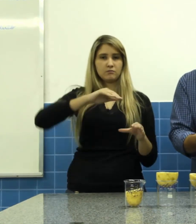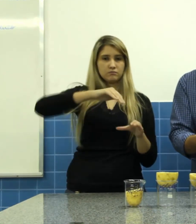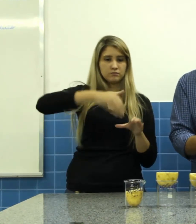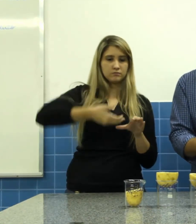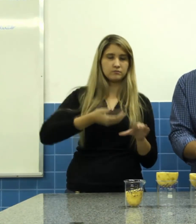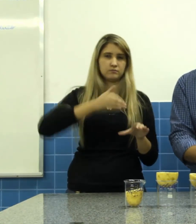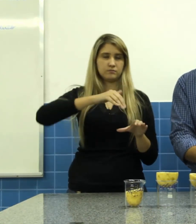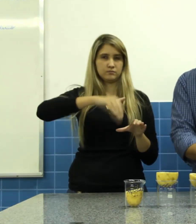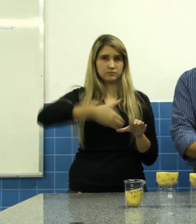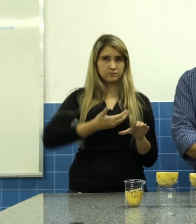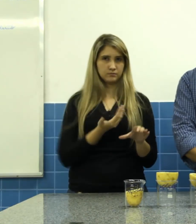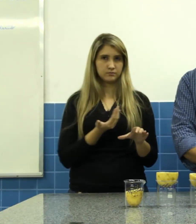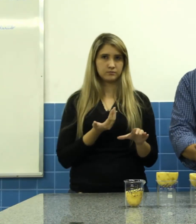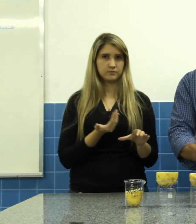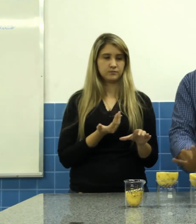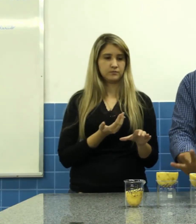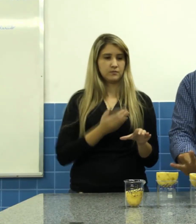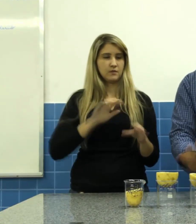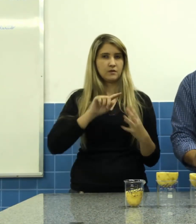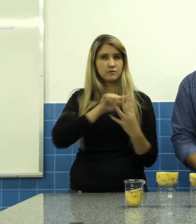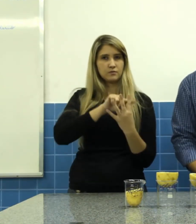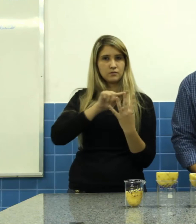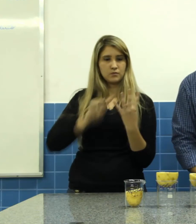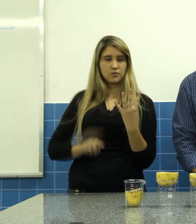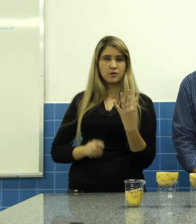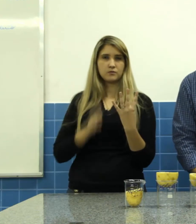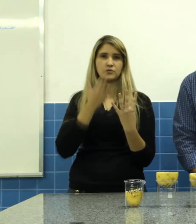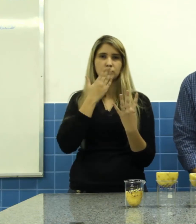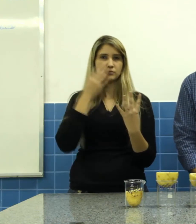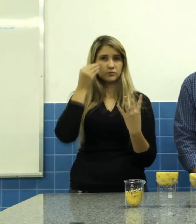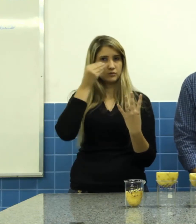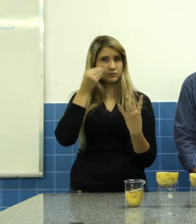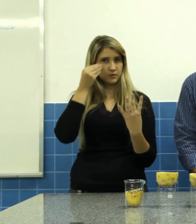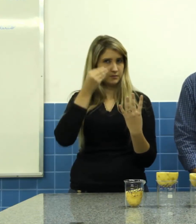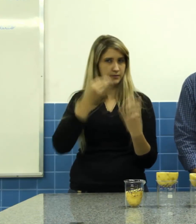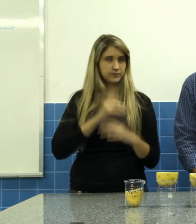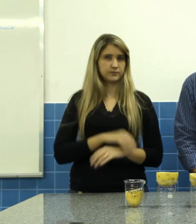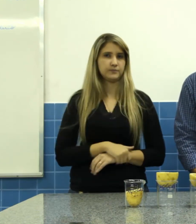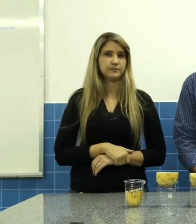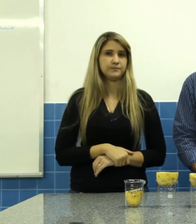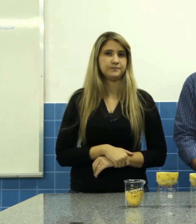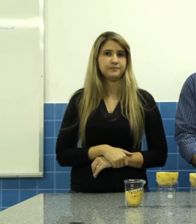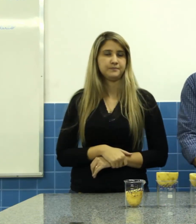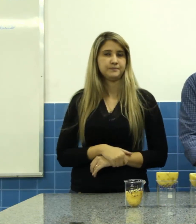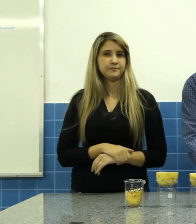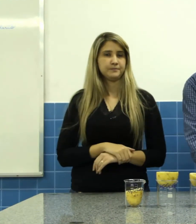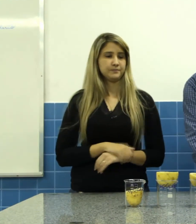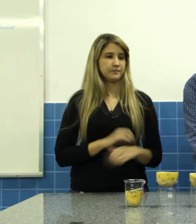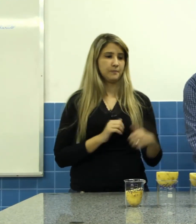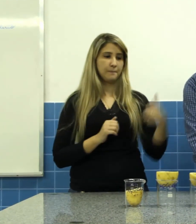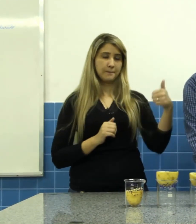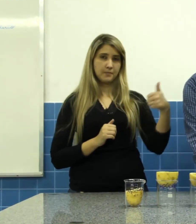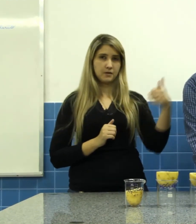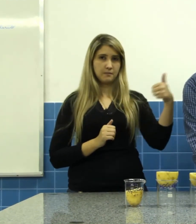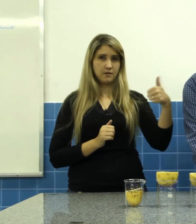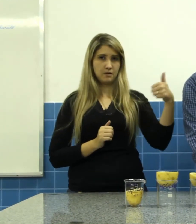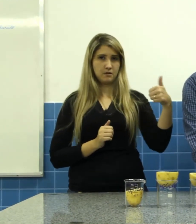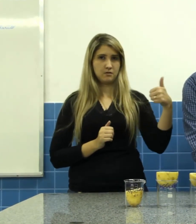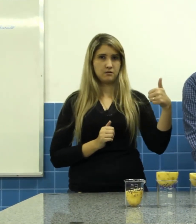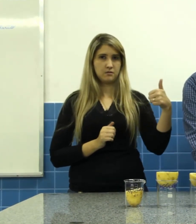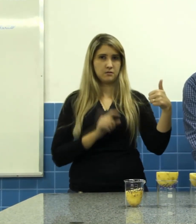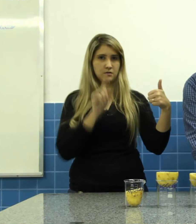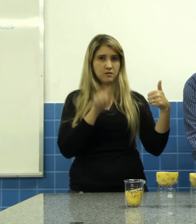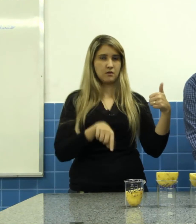a cavidade e criamos 4 condições experimentais. Na primeira condição